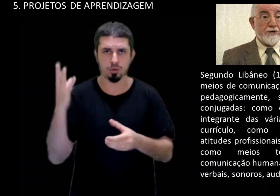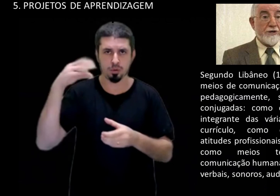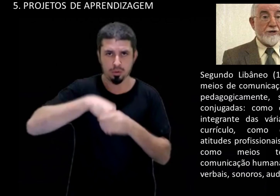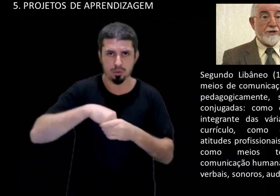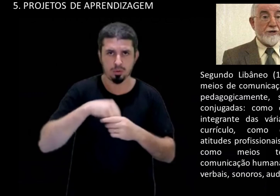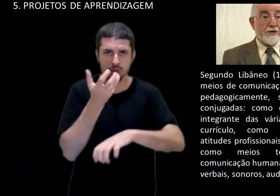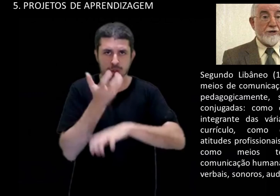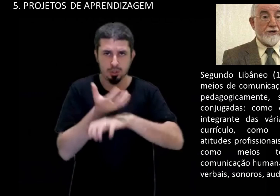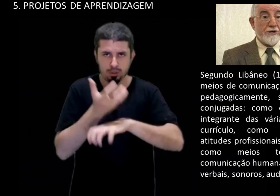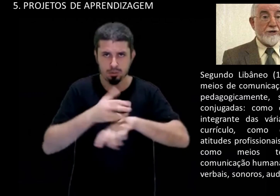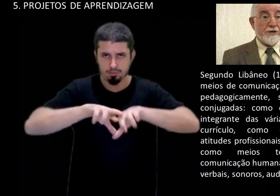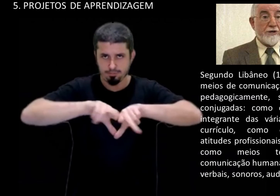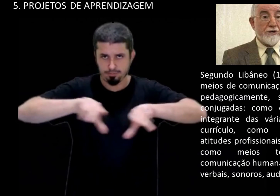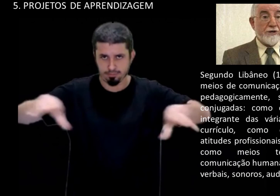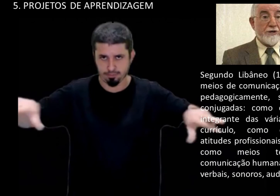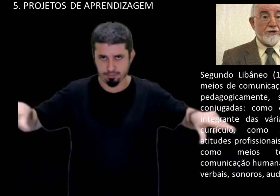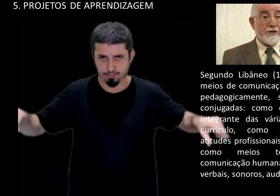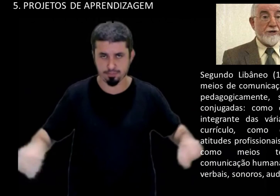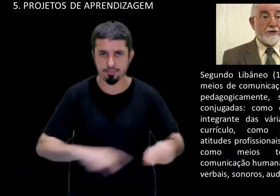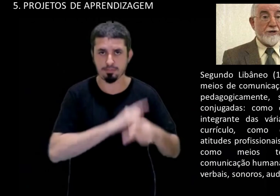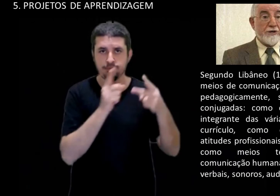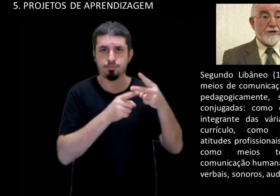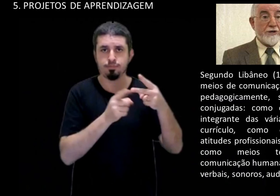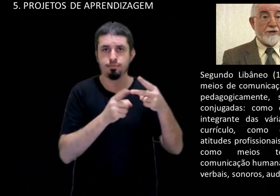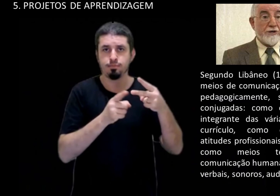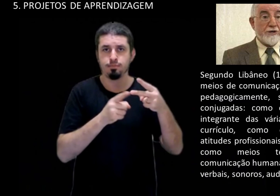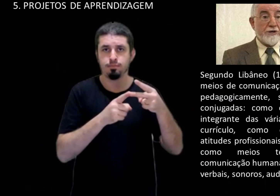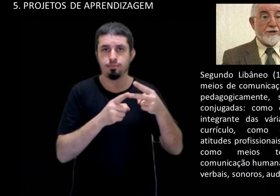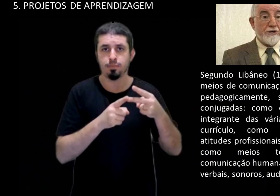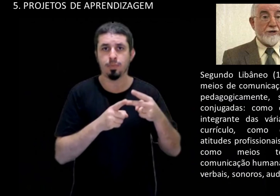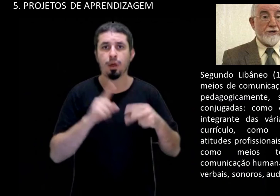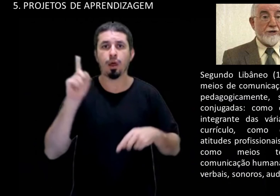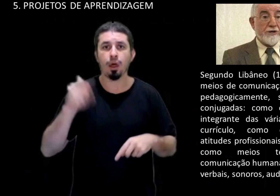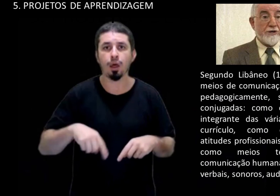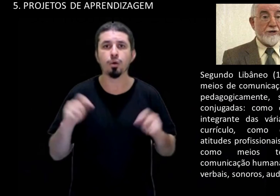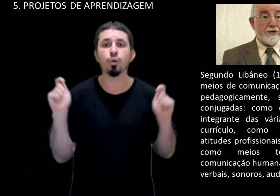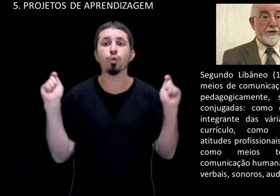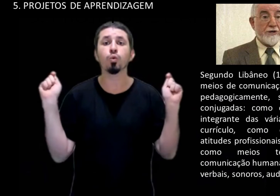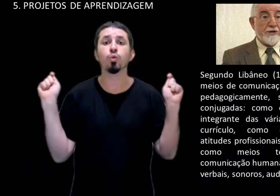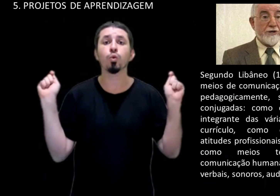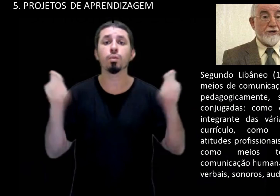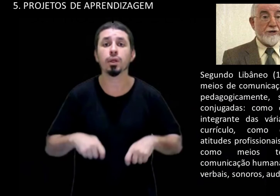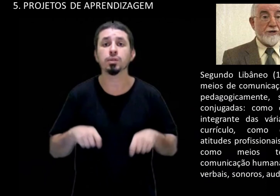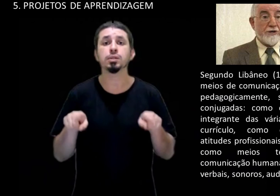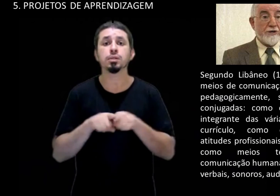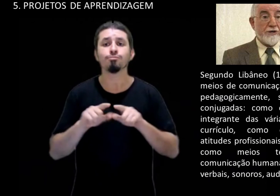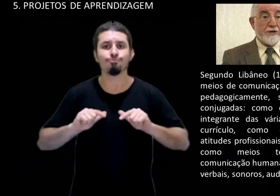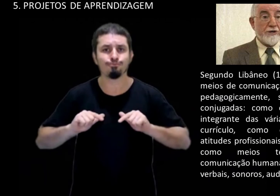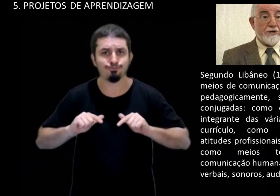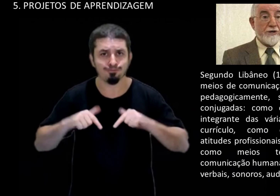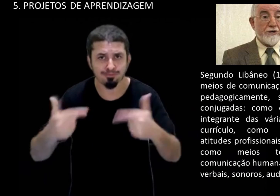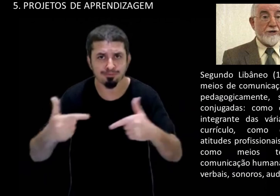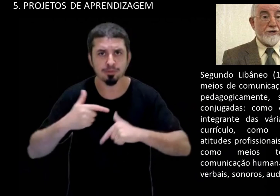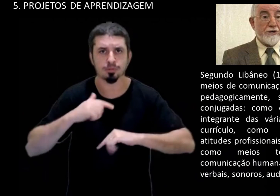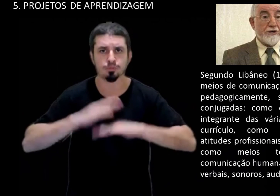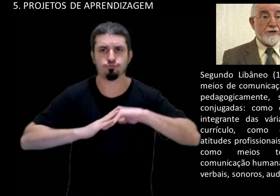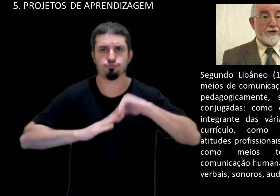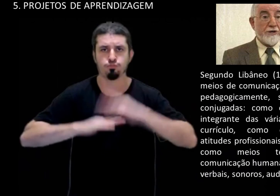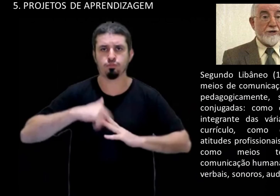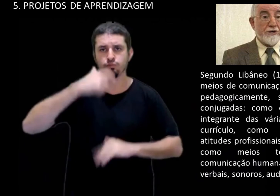Como conteúdo escolar integrante das várias disciplinas do currículo. 2. Como competências e